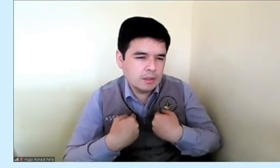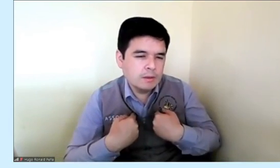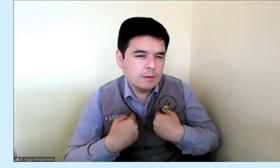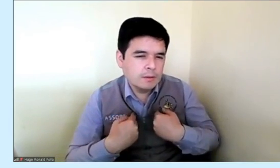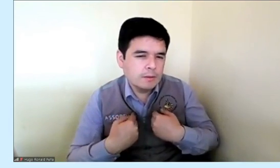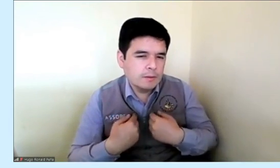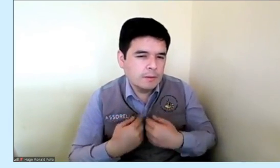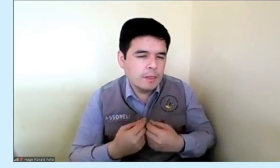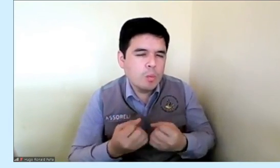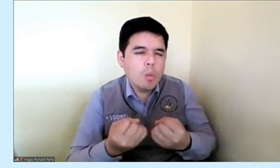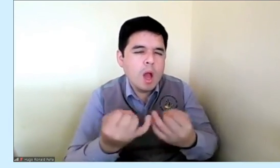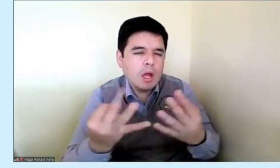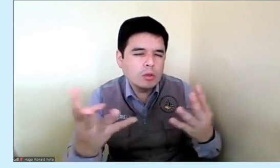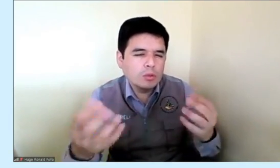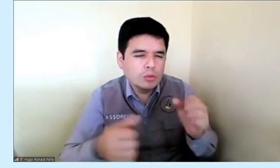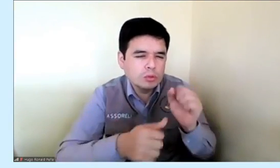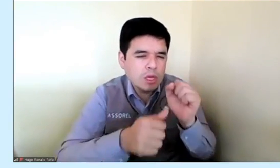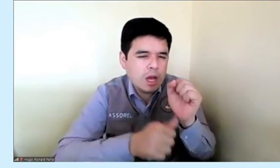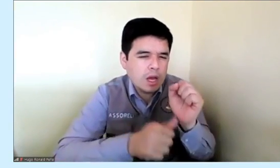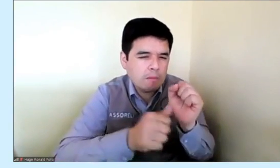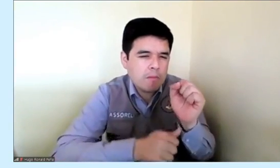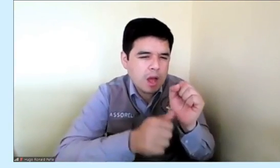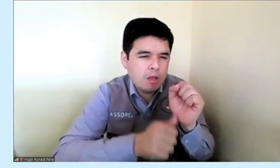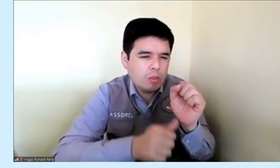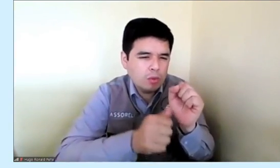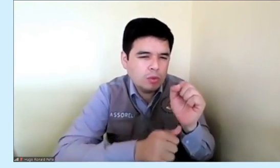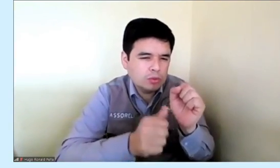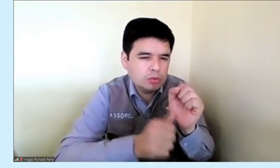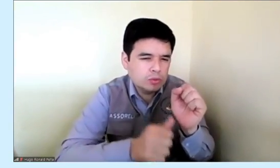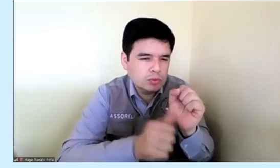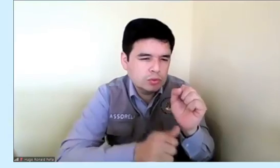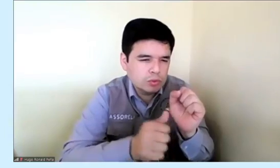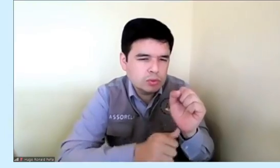Tienes. Tienes, tener, esa es la señal. ¿Cuántos hermanos